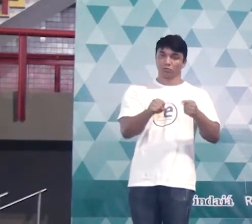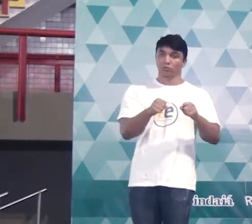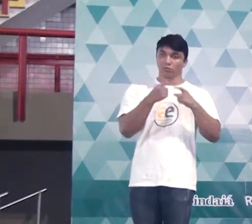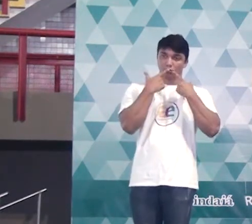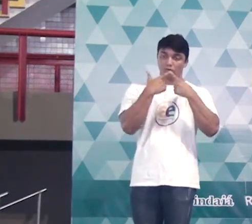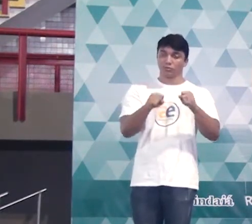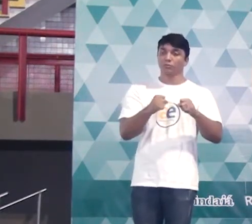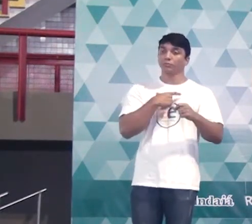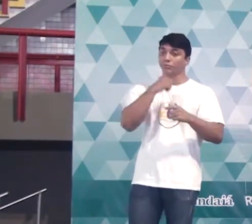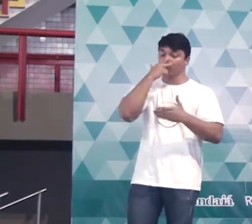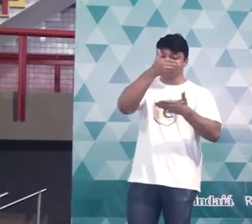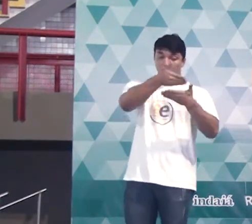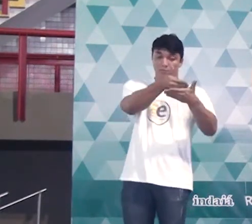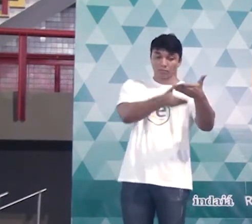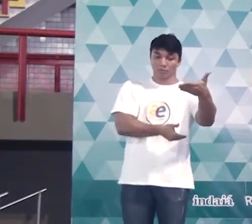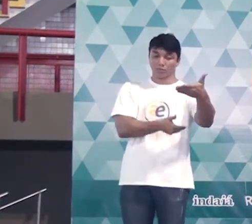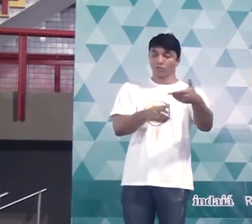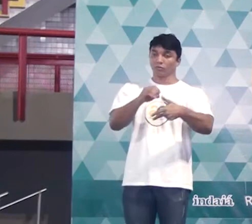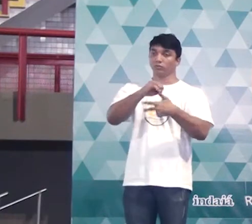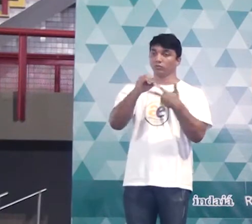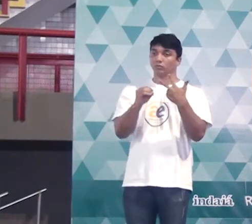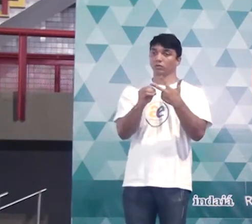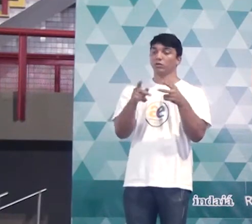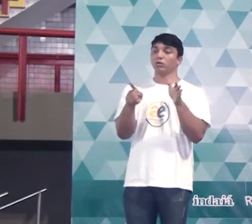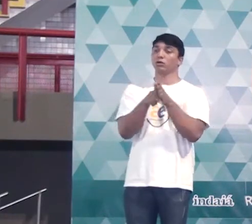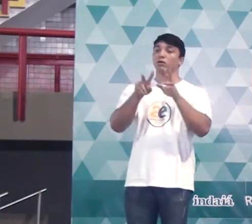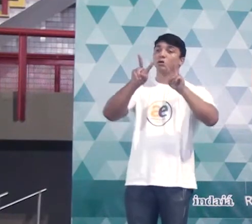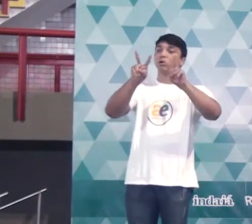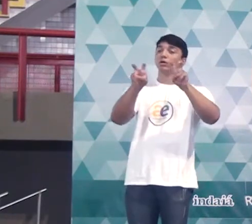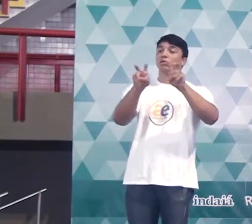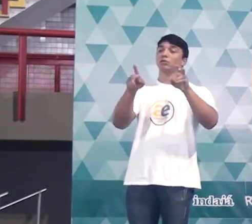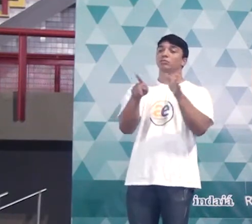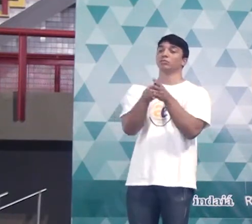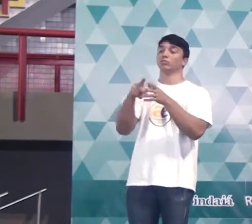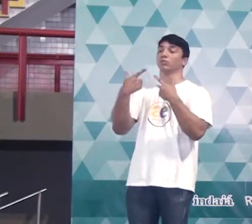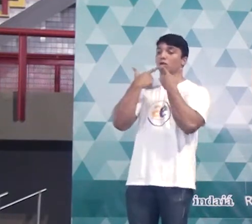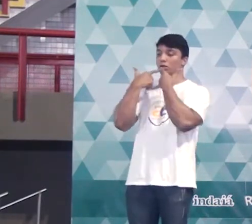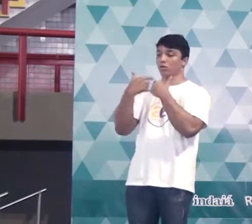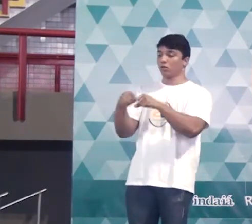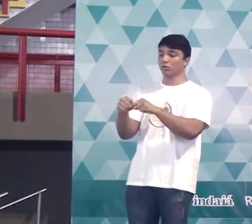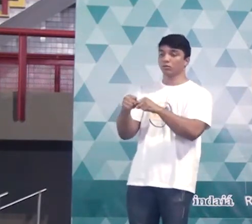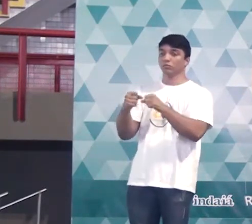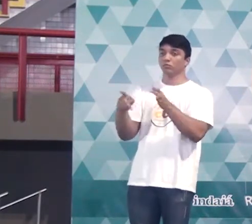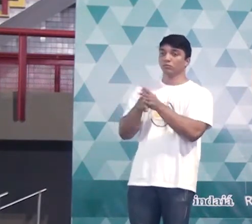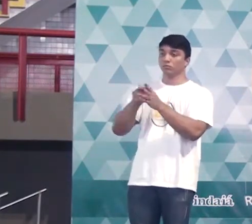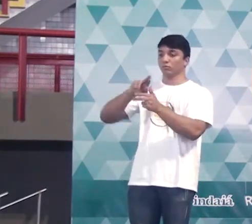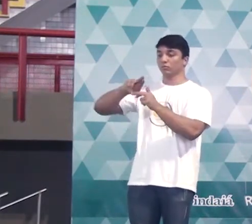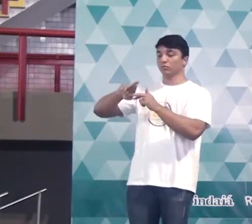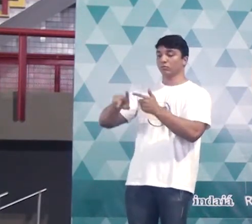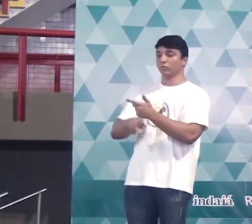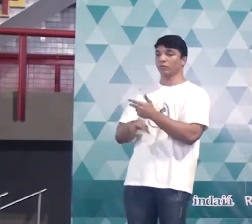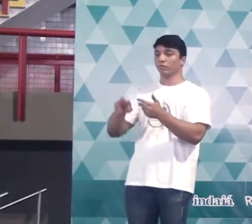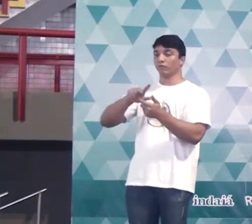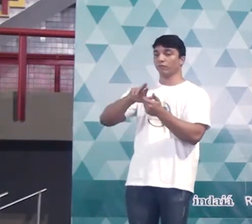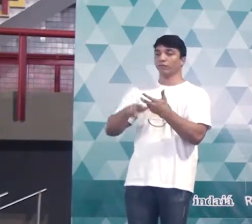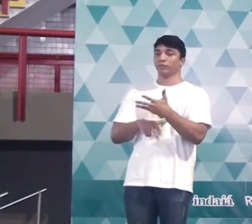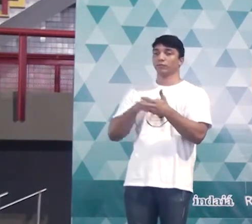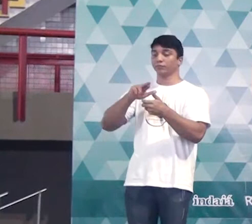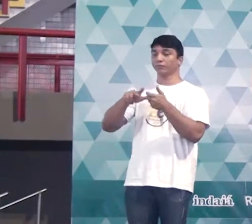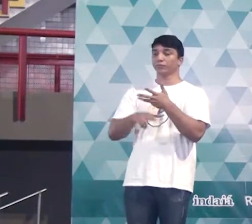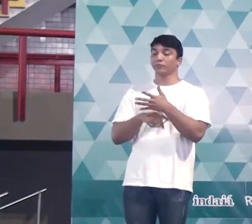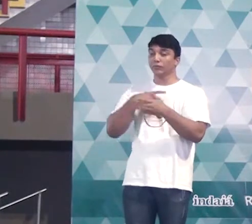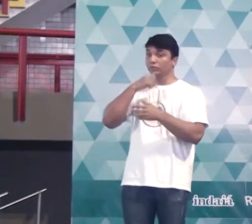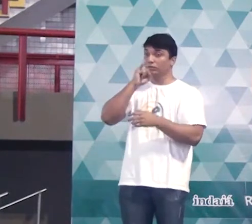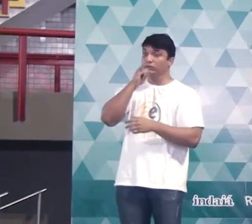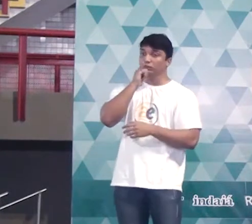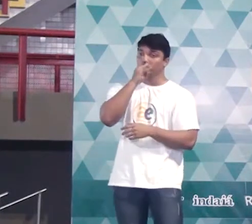na prova do Enem questões que tragam variação linguística, se tiver